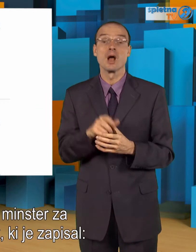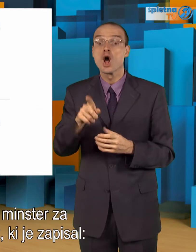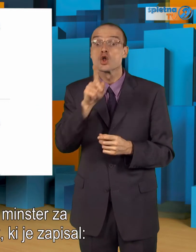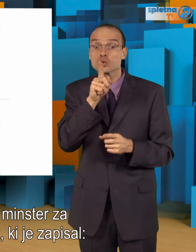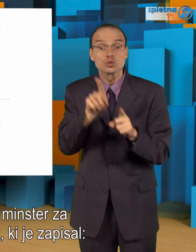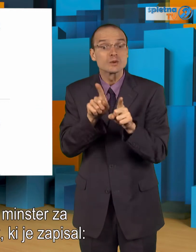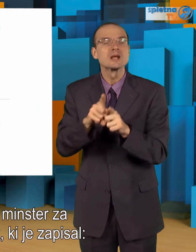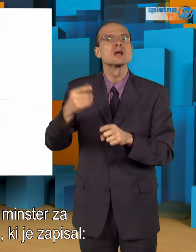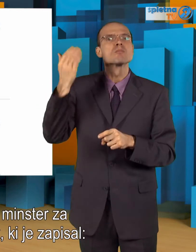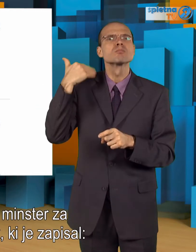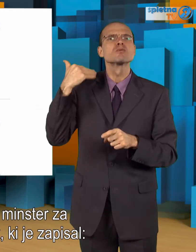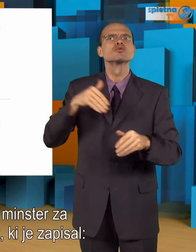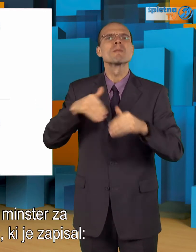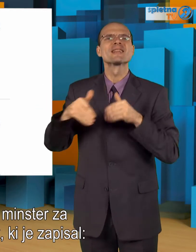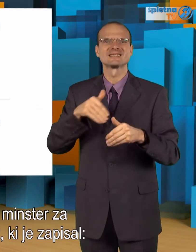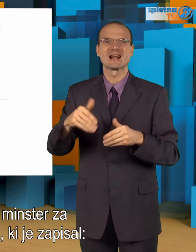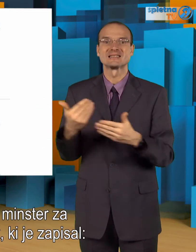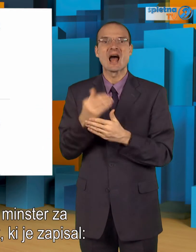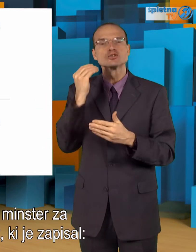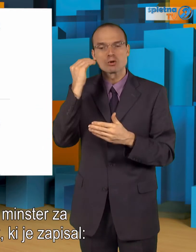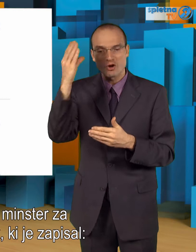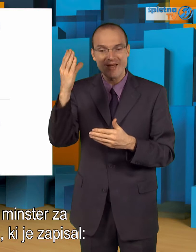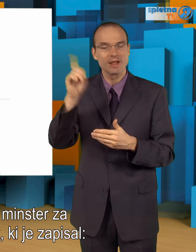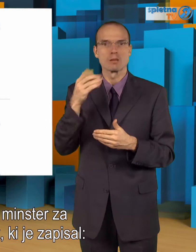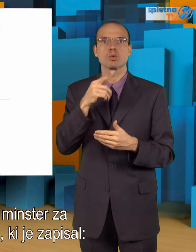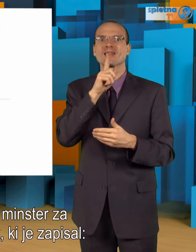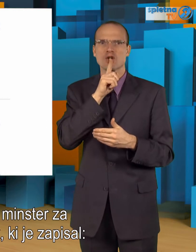Tiho ni ostal niti bivši minister za izobraževanje Žiga Turk, ki je zapisal: